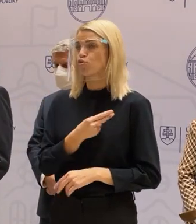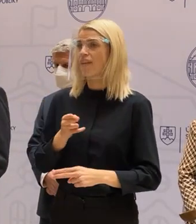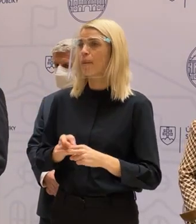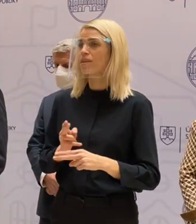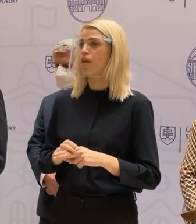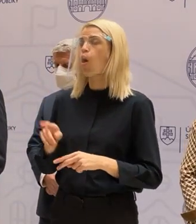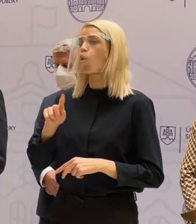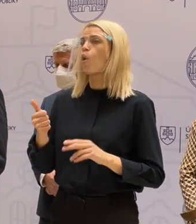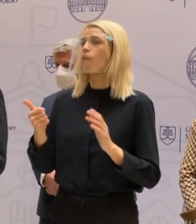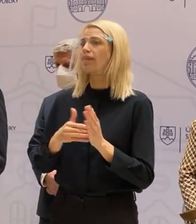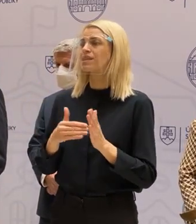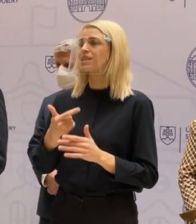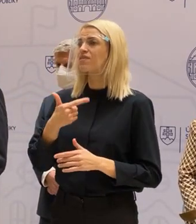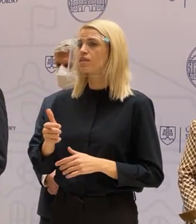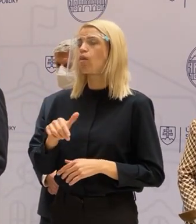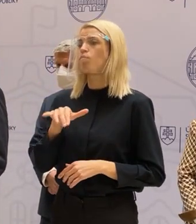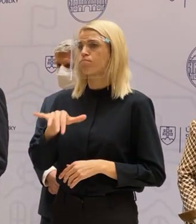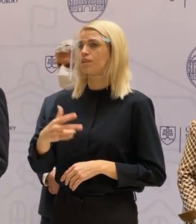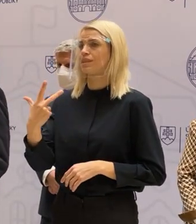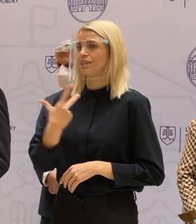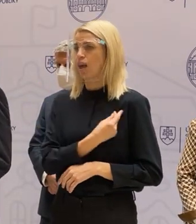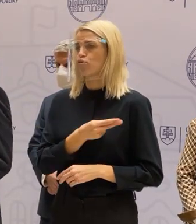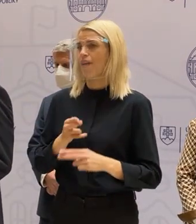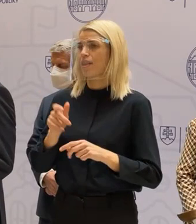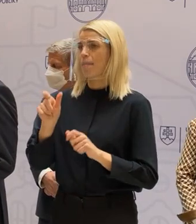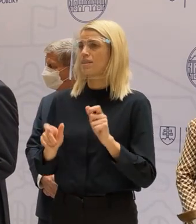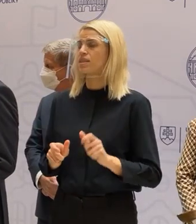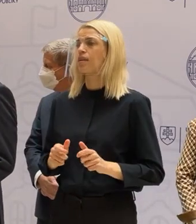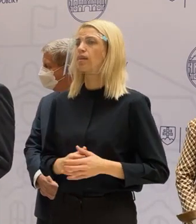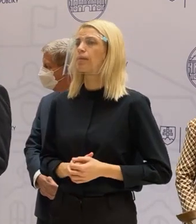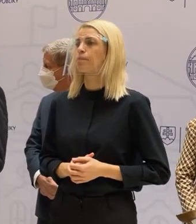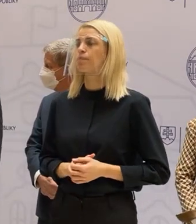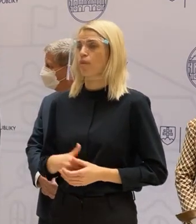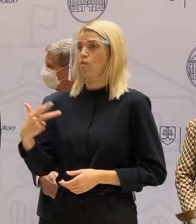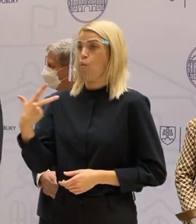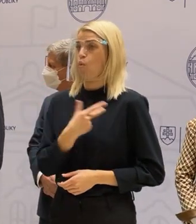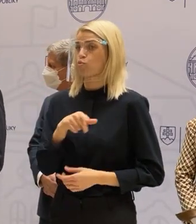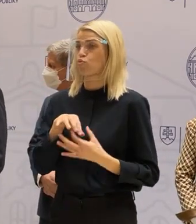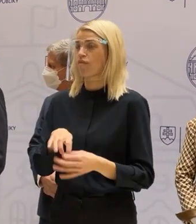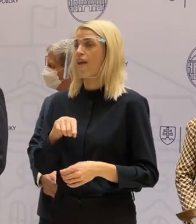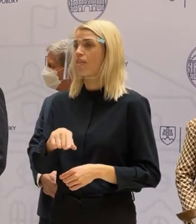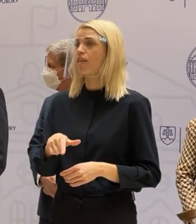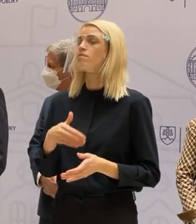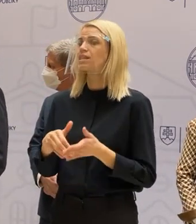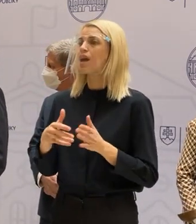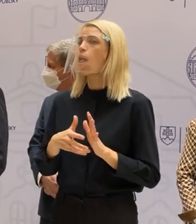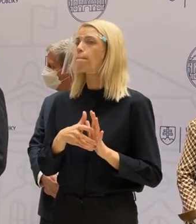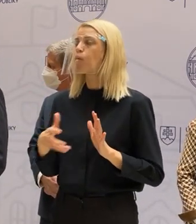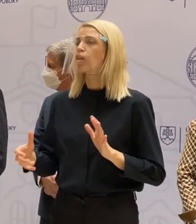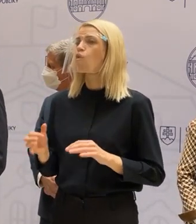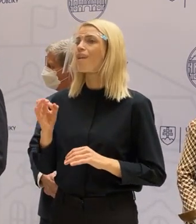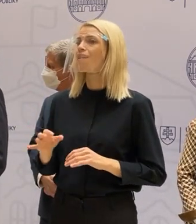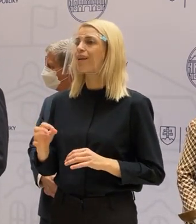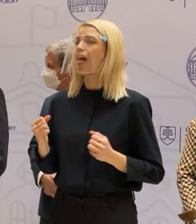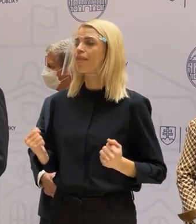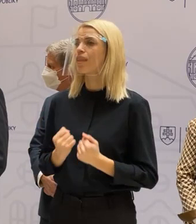okolo 1200 zaočkovaných pacientov. Čo sa očkovania týka, naďalej pokračuje rýchle